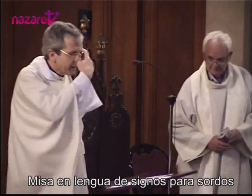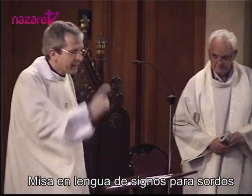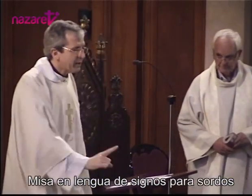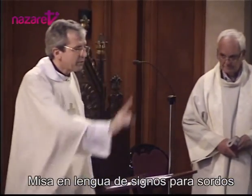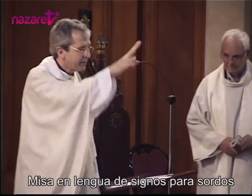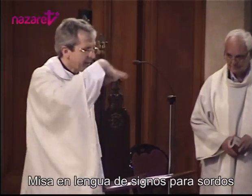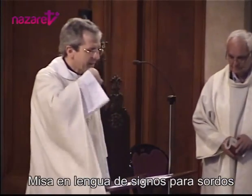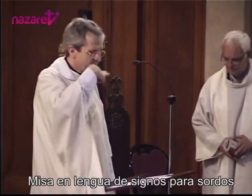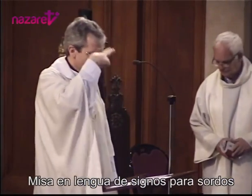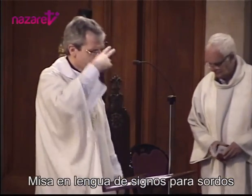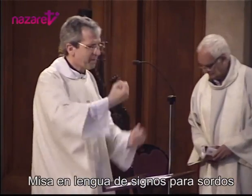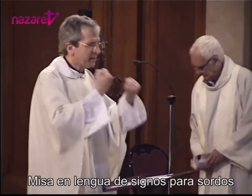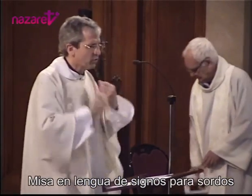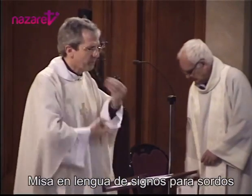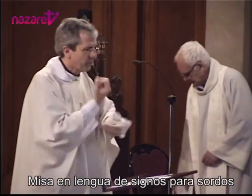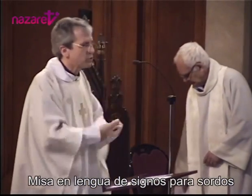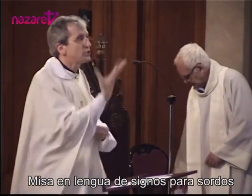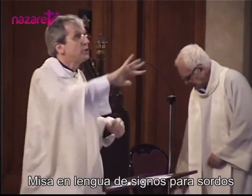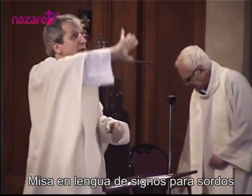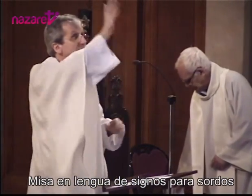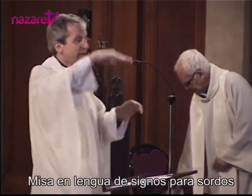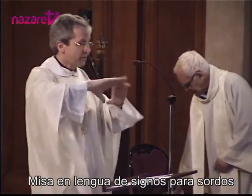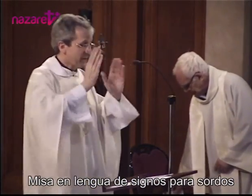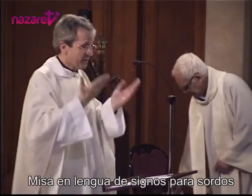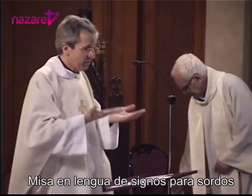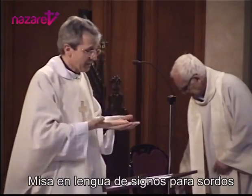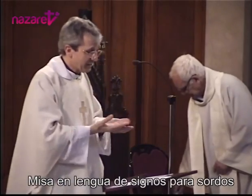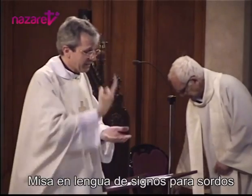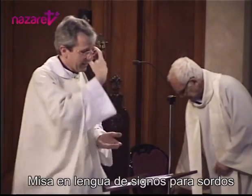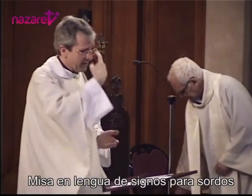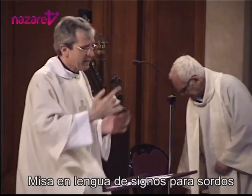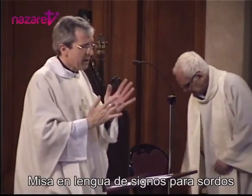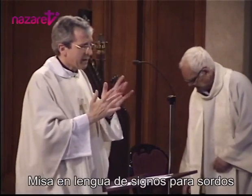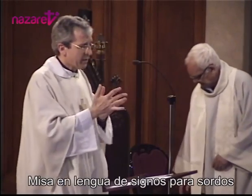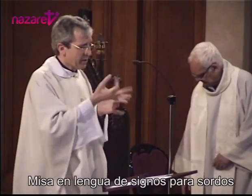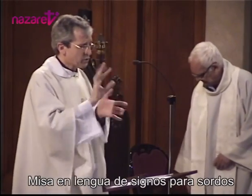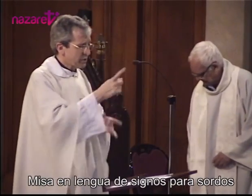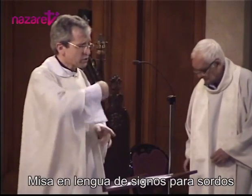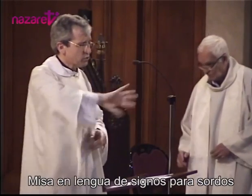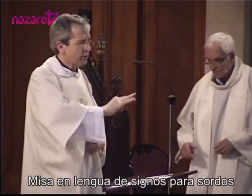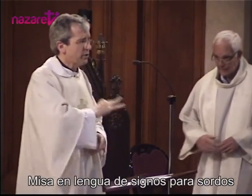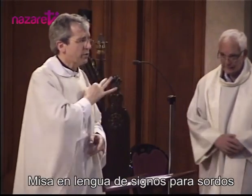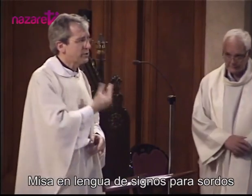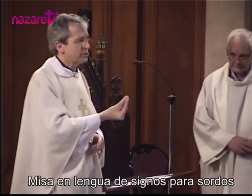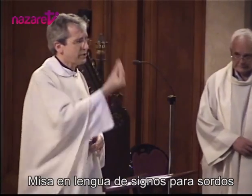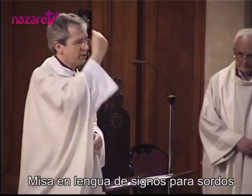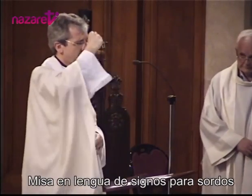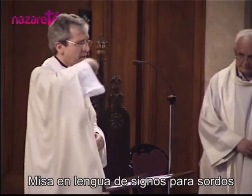Creo en Dios Padre Todopoderoso, Creador del cielo y de la tierra. Creo en Jesucristo, su único Hijo, nuestro Señor, que